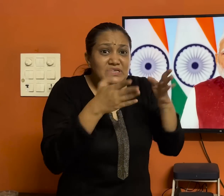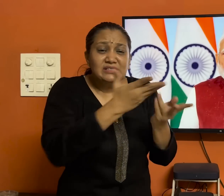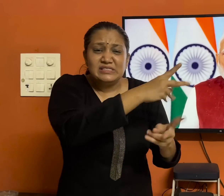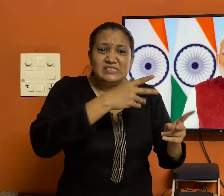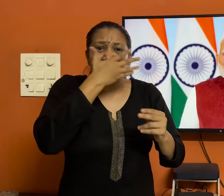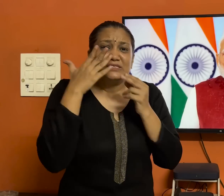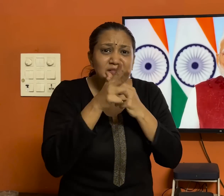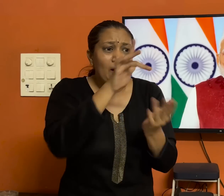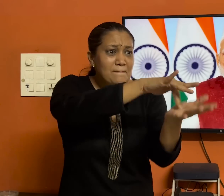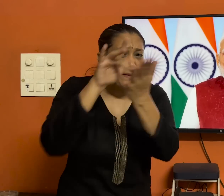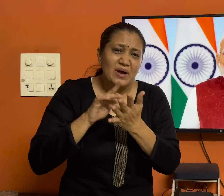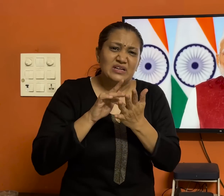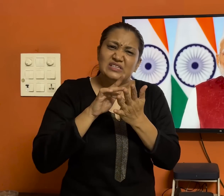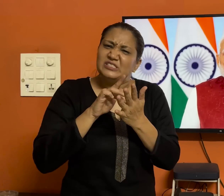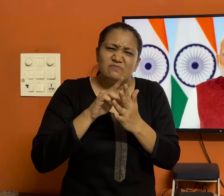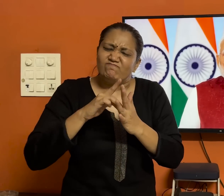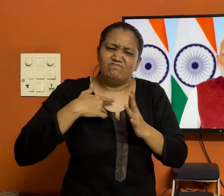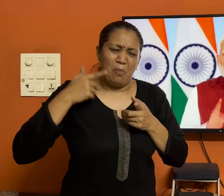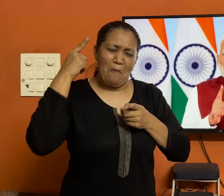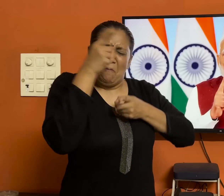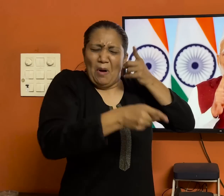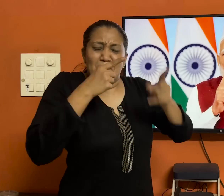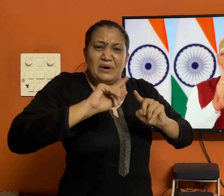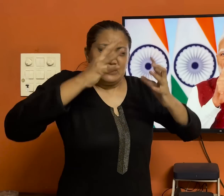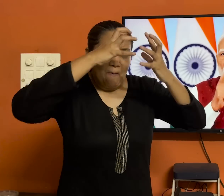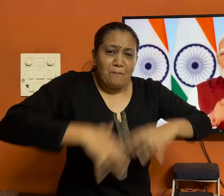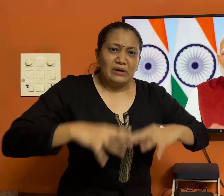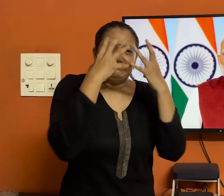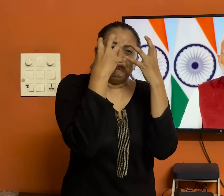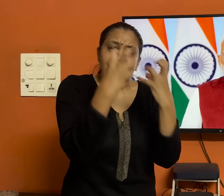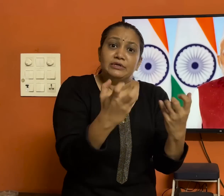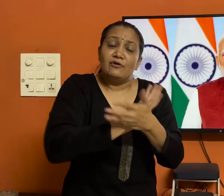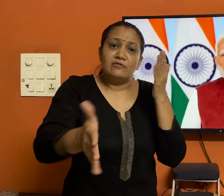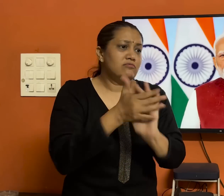आतंक के अड्डों को हमने खंडहर बना दिया।